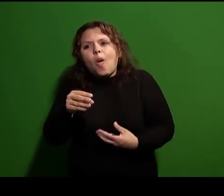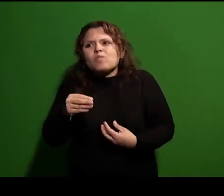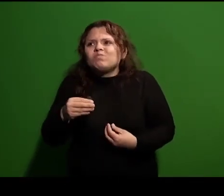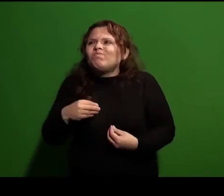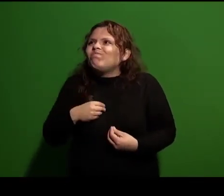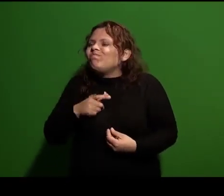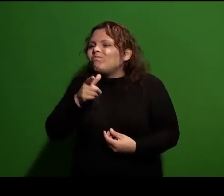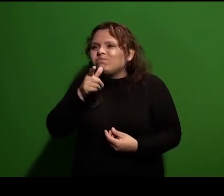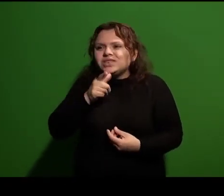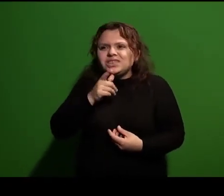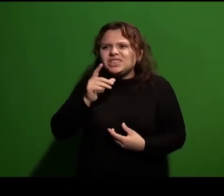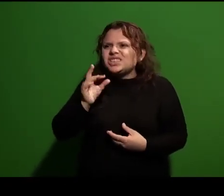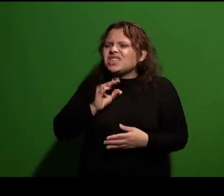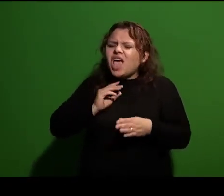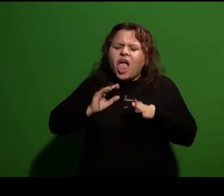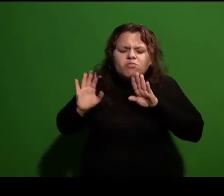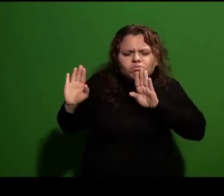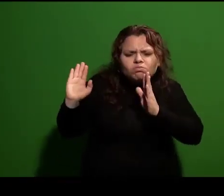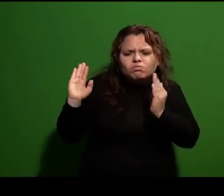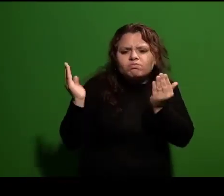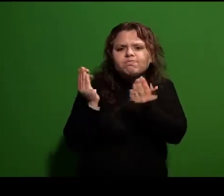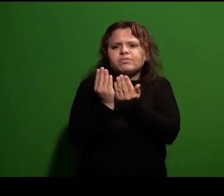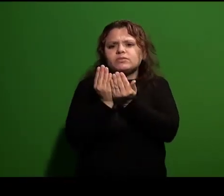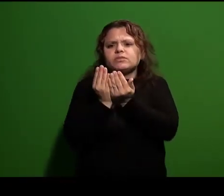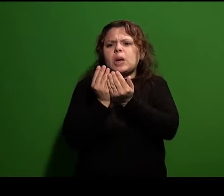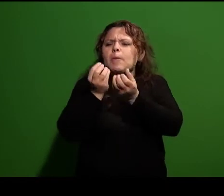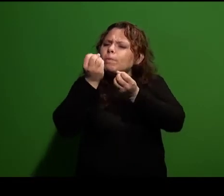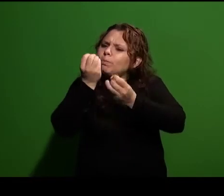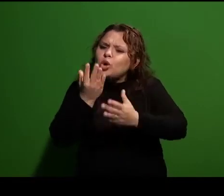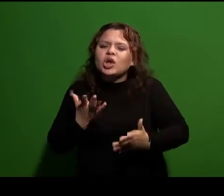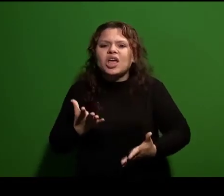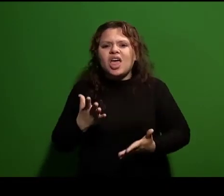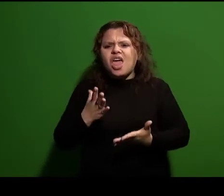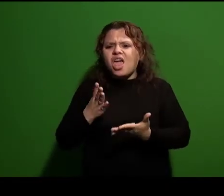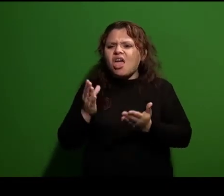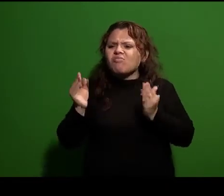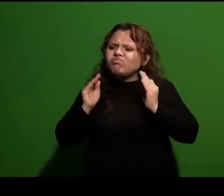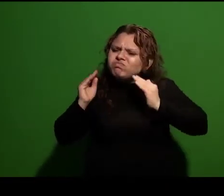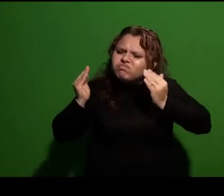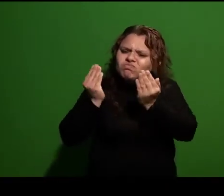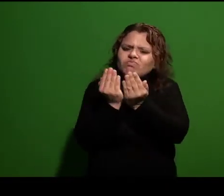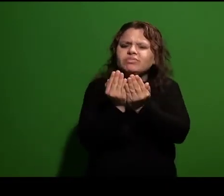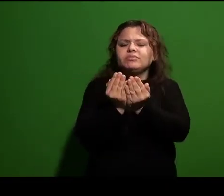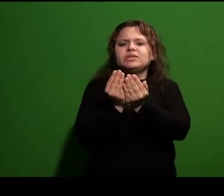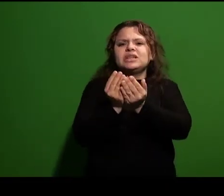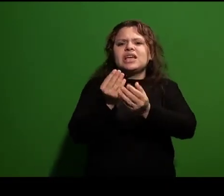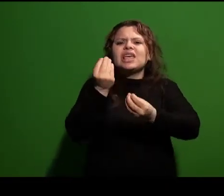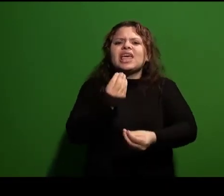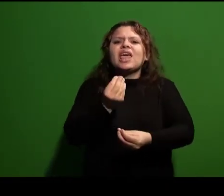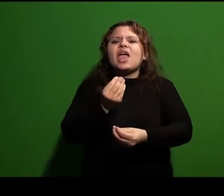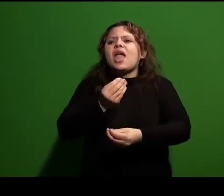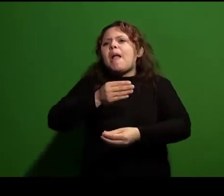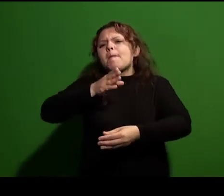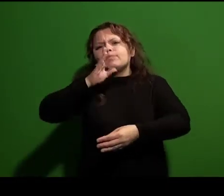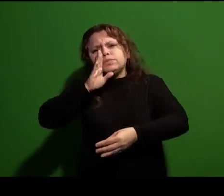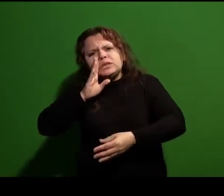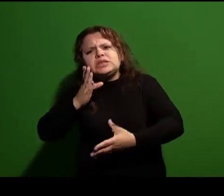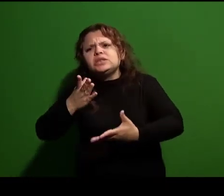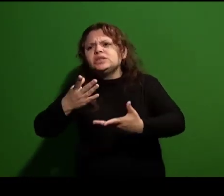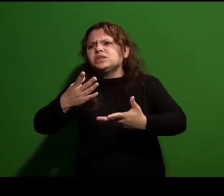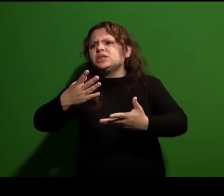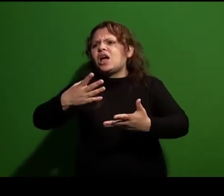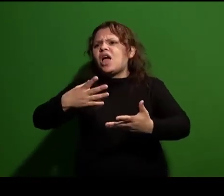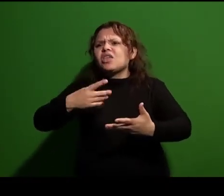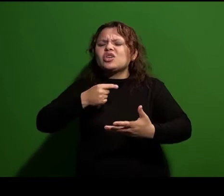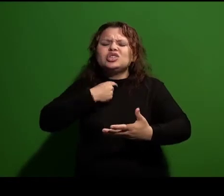abrirle la puerta? Y si te resistes, pregúntate, ¿por qué? ¿Qué te retiene? ¿Qué pecado,